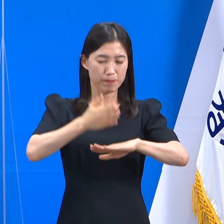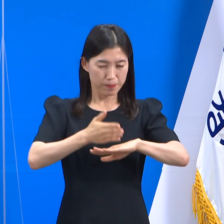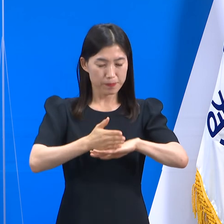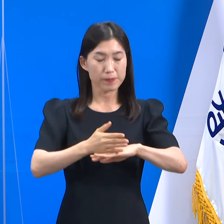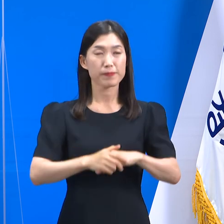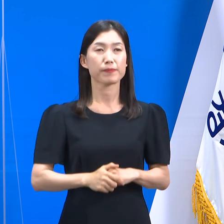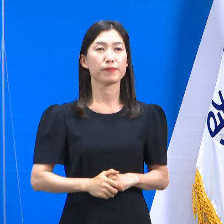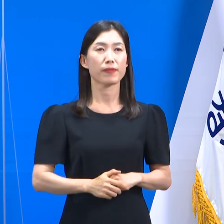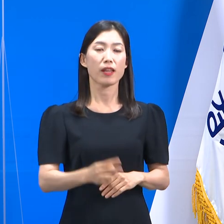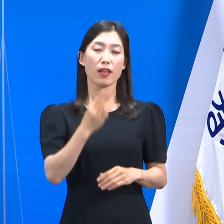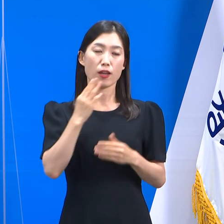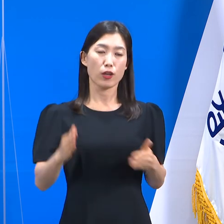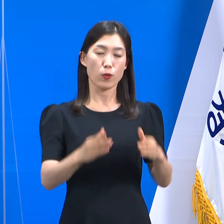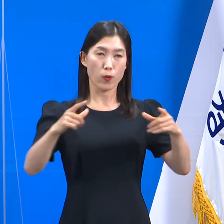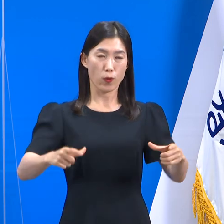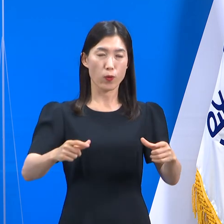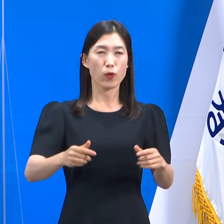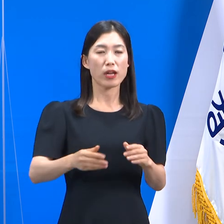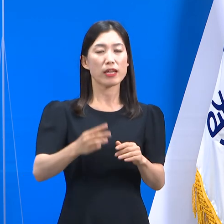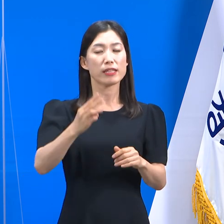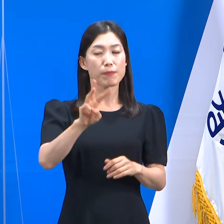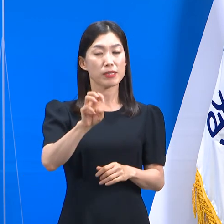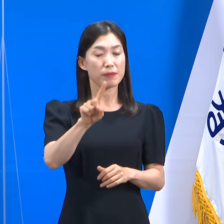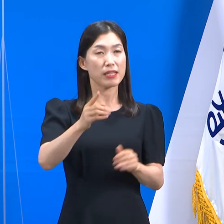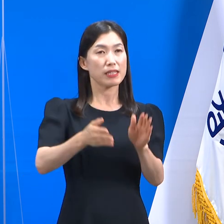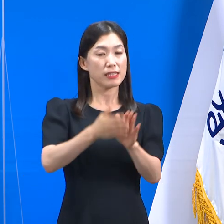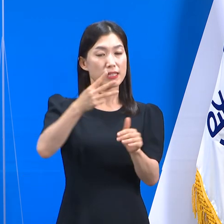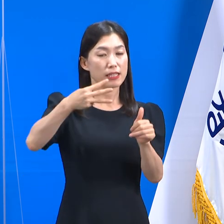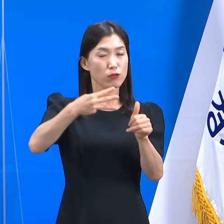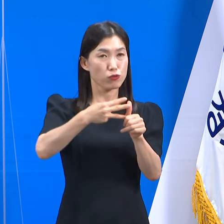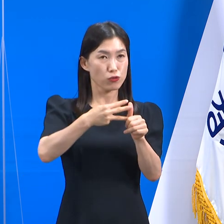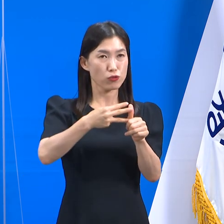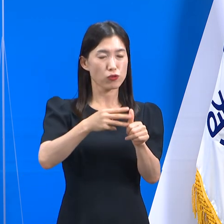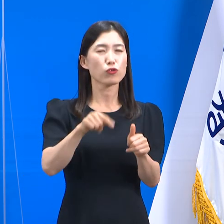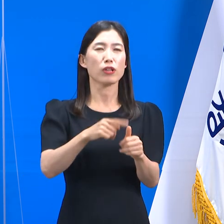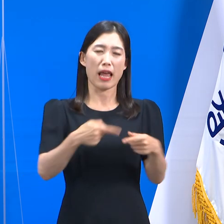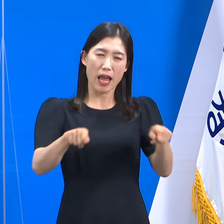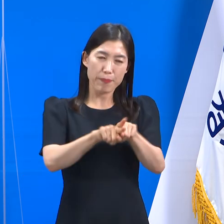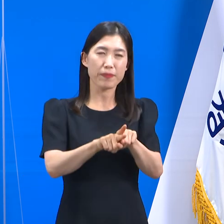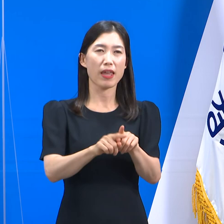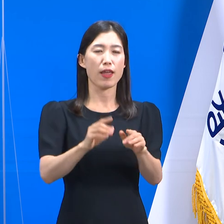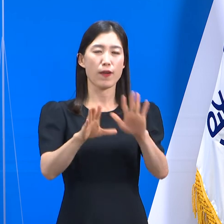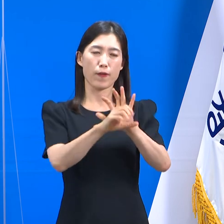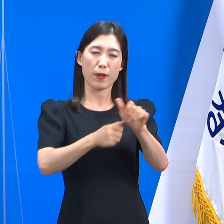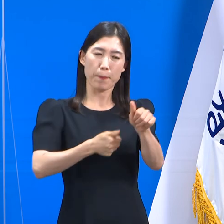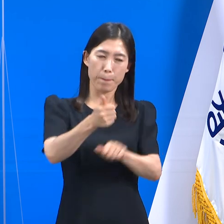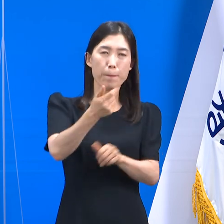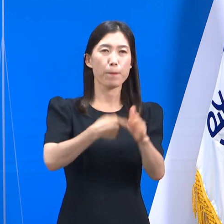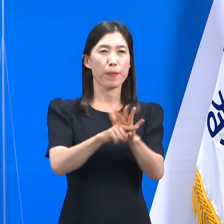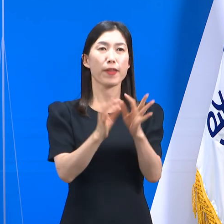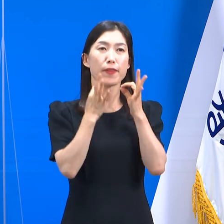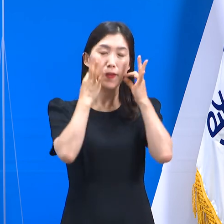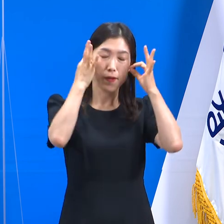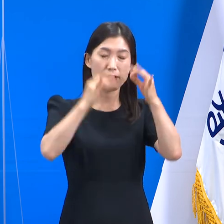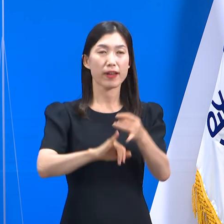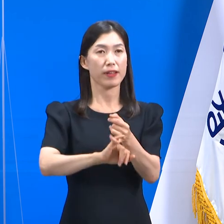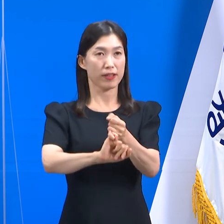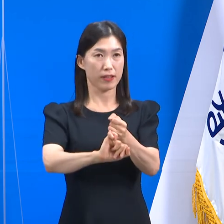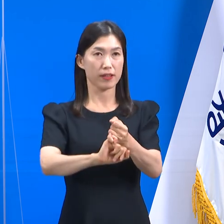감사드립니다. 경기도는 31개 시군과 함께 코로나19 극복을 위해 총력을 다해 나가겠습니다. 감사합니다.